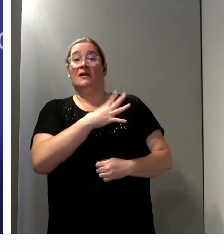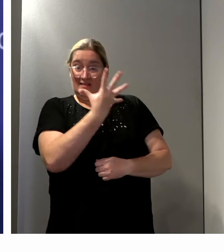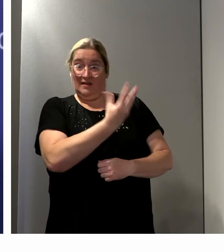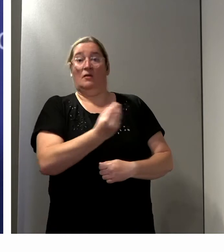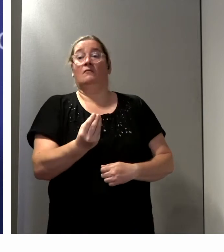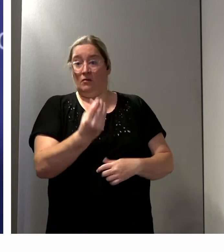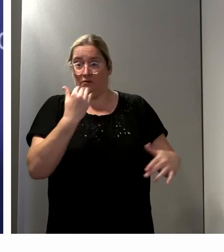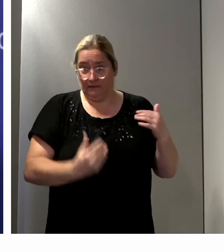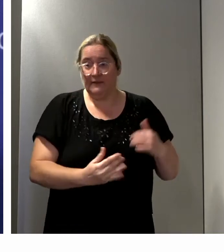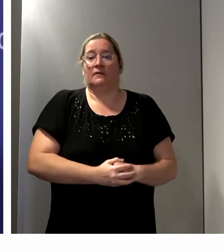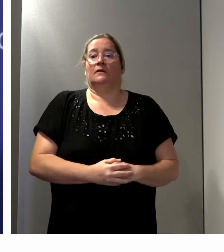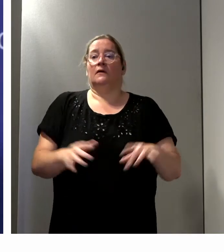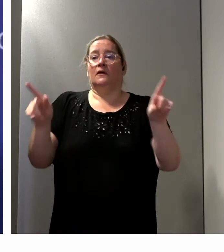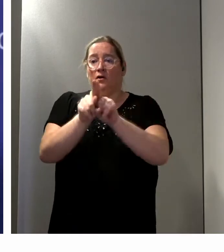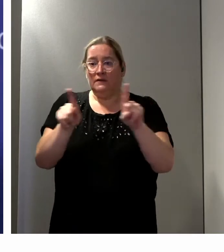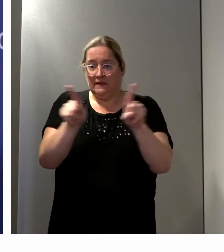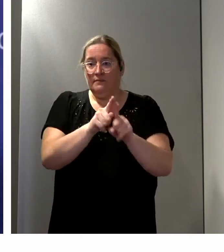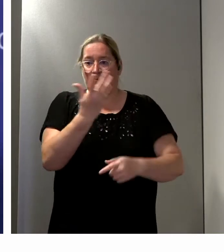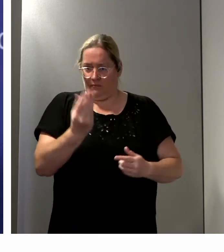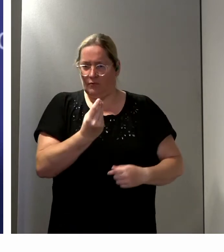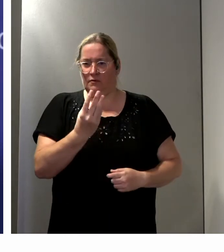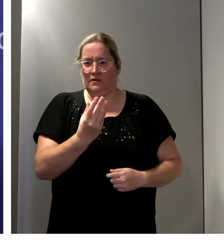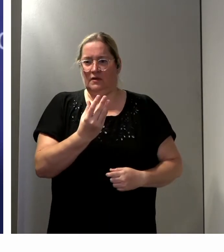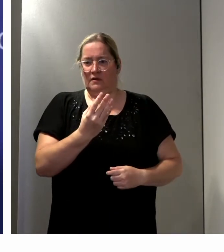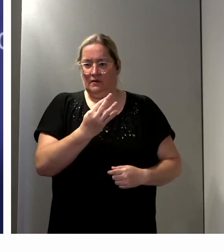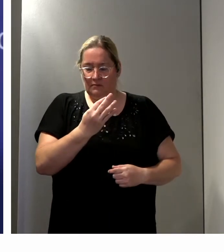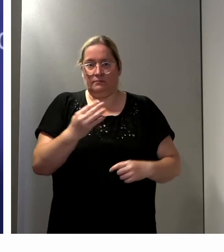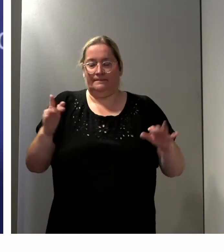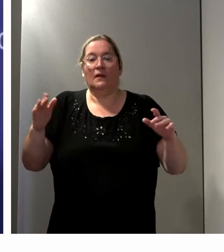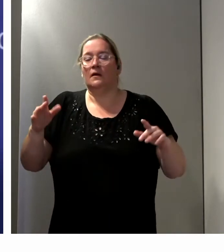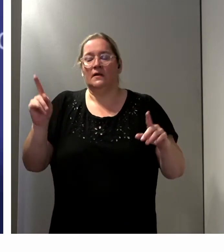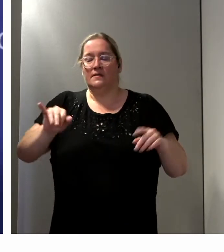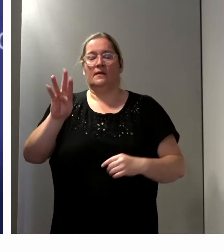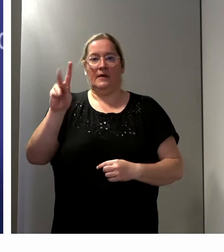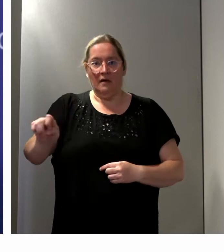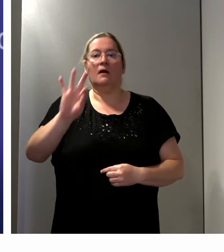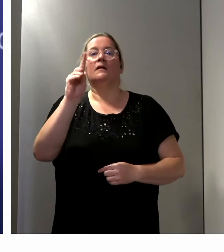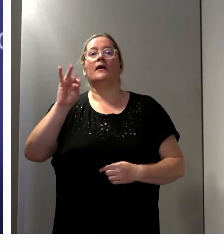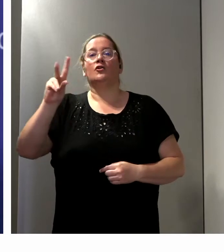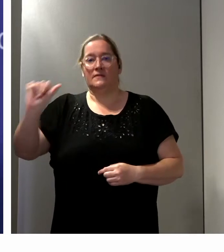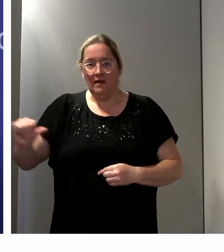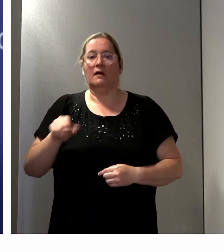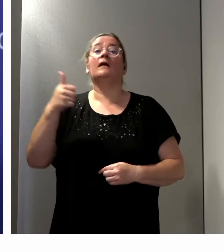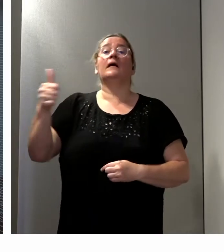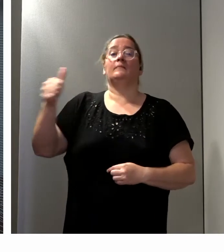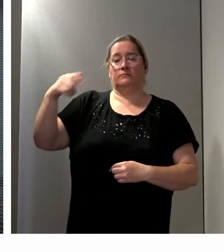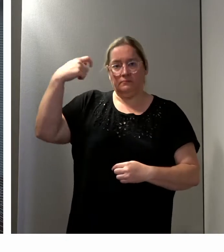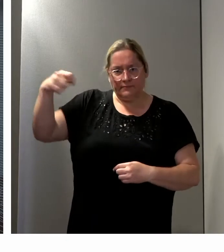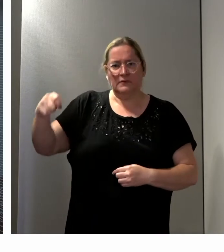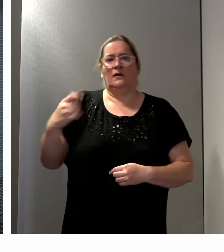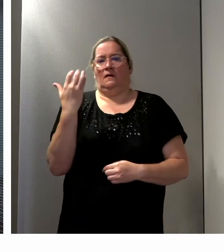Tabat, administratrice d'AFM Téléthon. Isabelle Dacosta, vice-présidente d'APS France